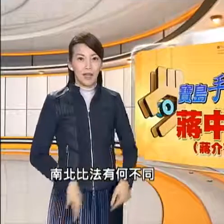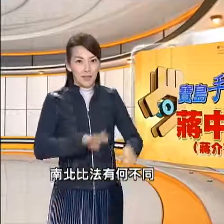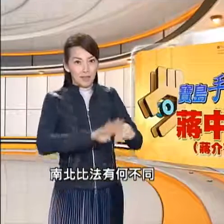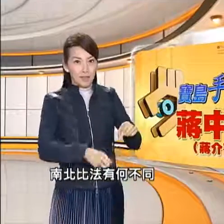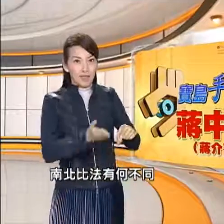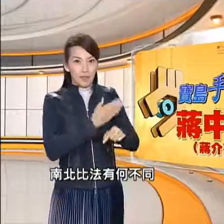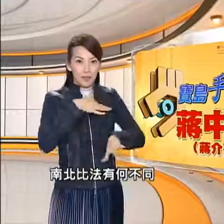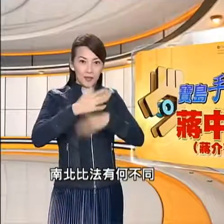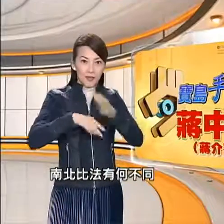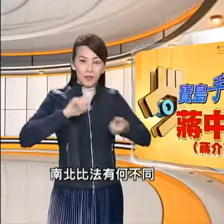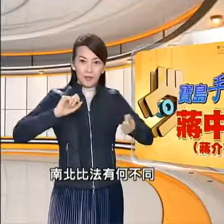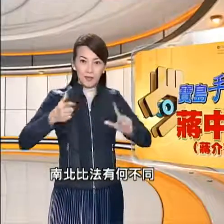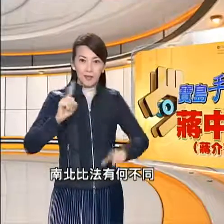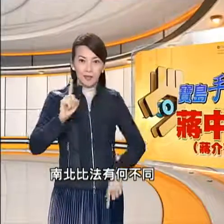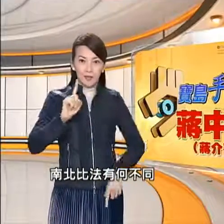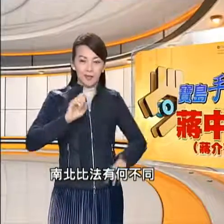法有何不同。